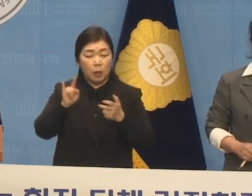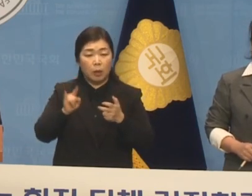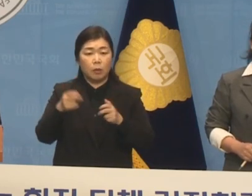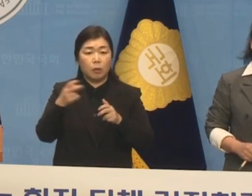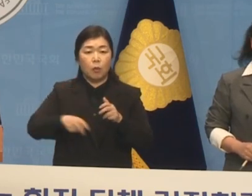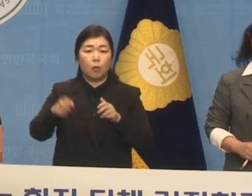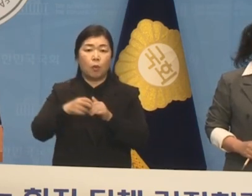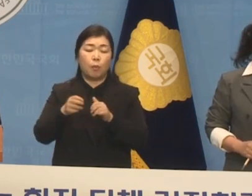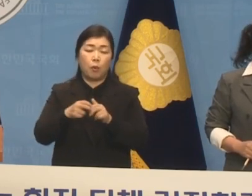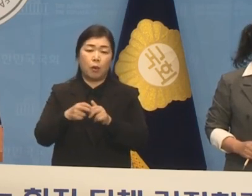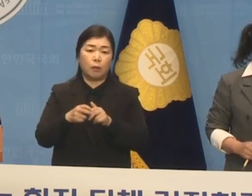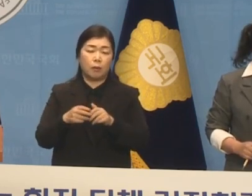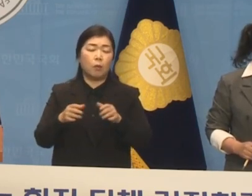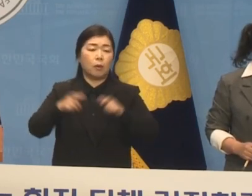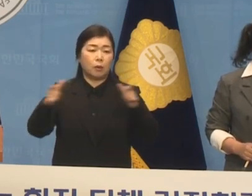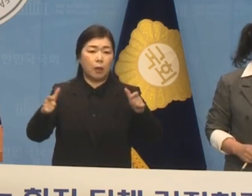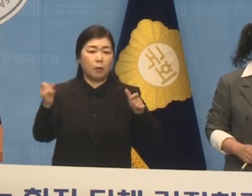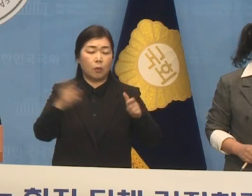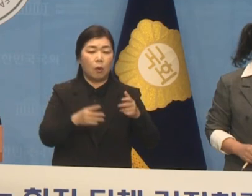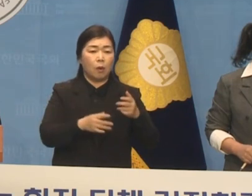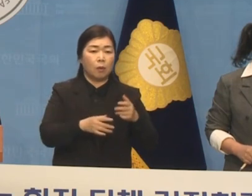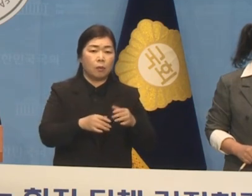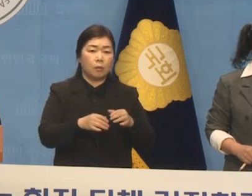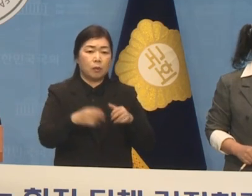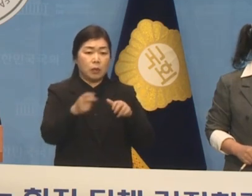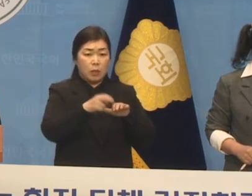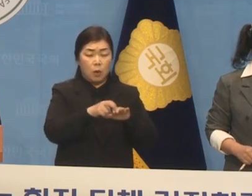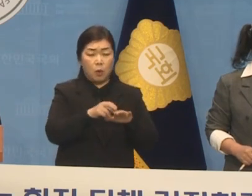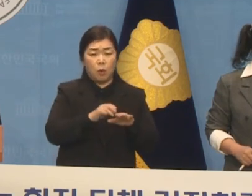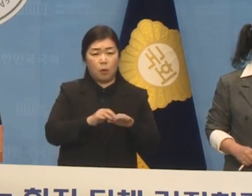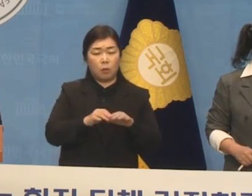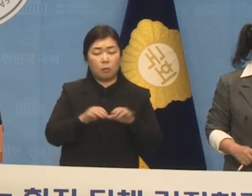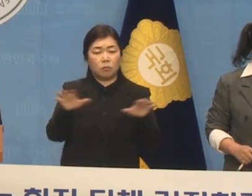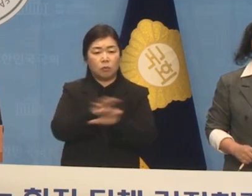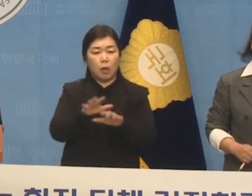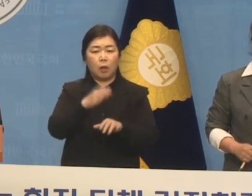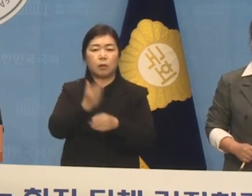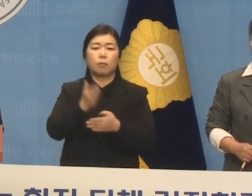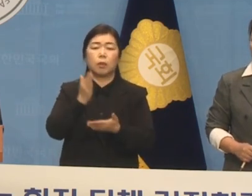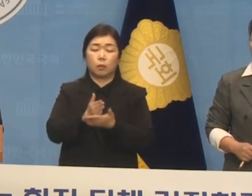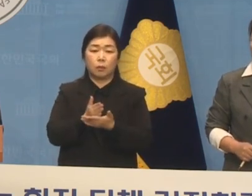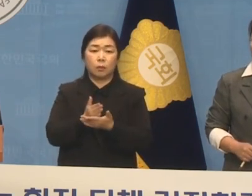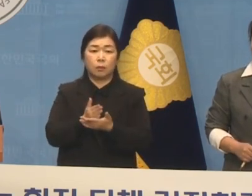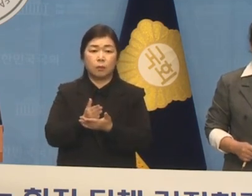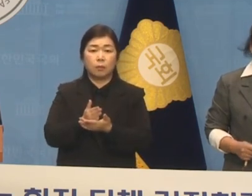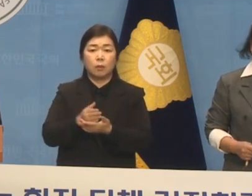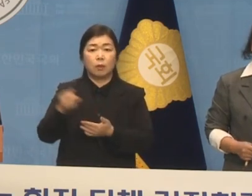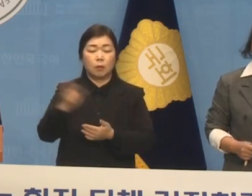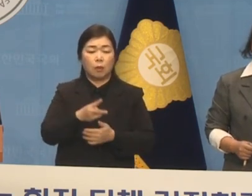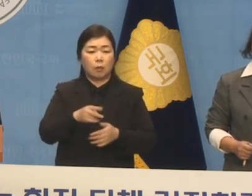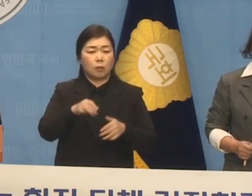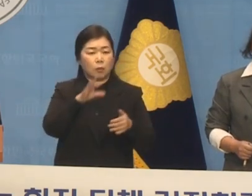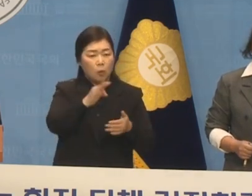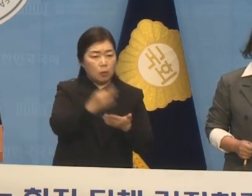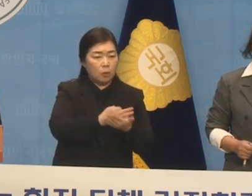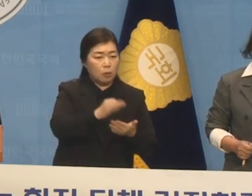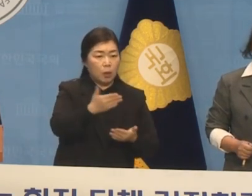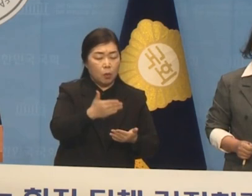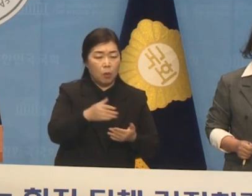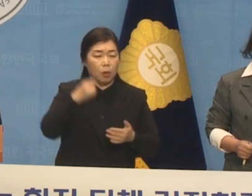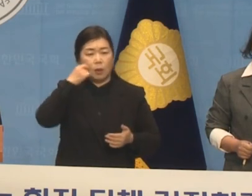금지로 비급여 해소 등 지역 필수의료 강화입니다. 특단의 대책 없이는 돈 대고 인기